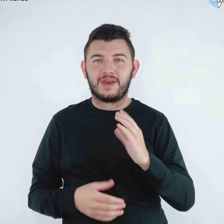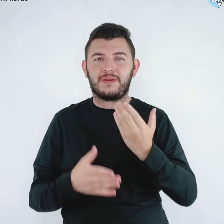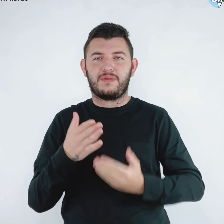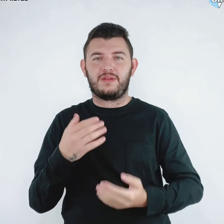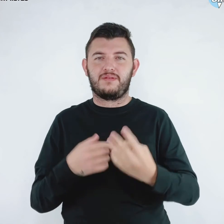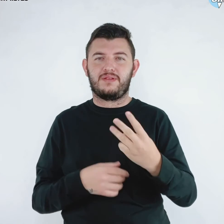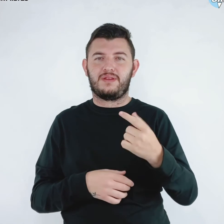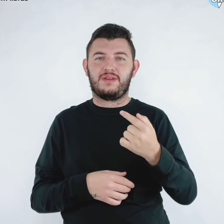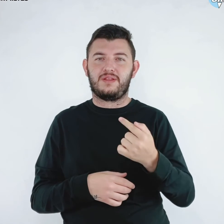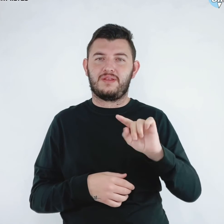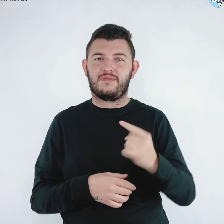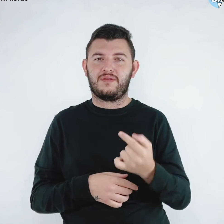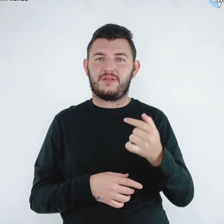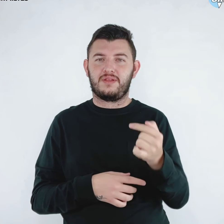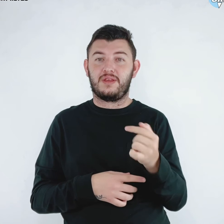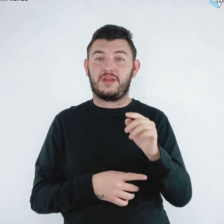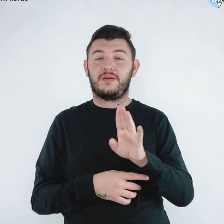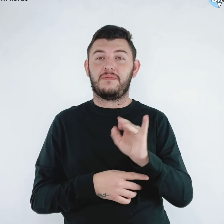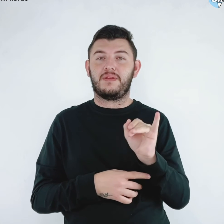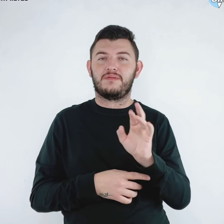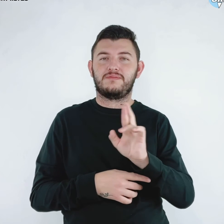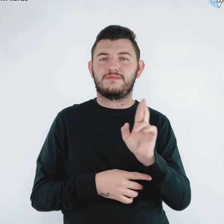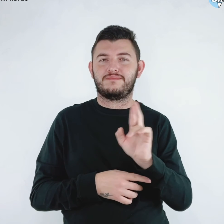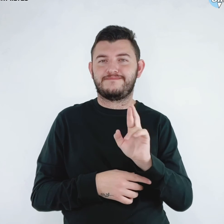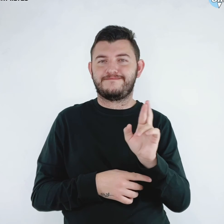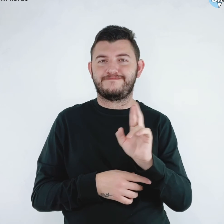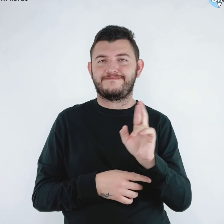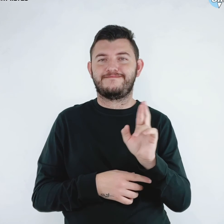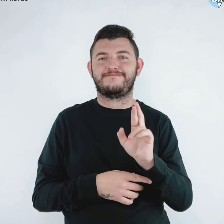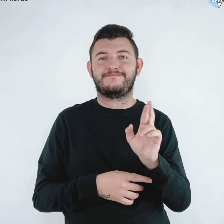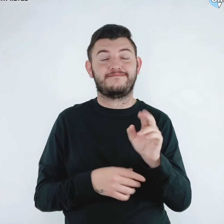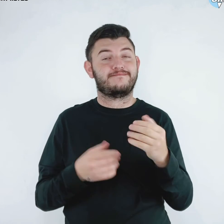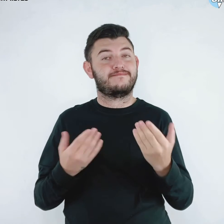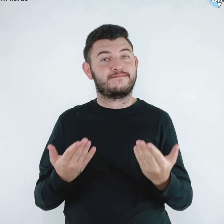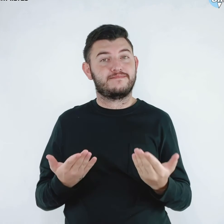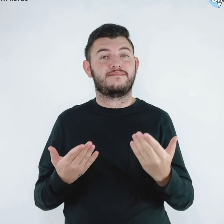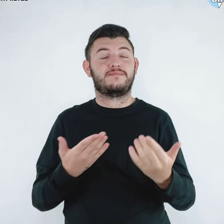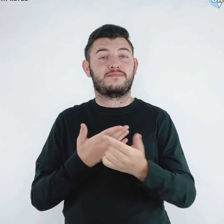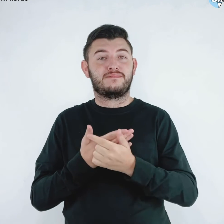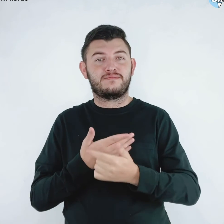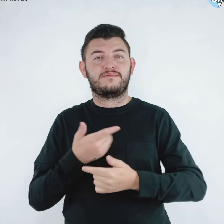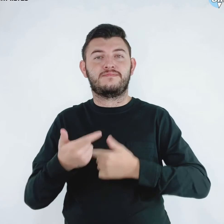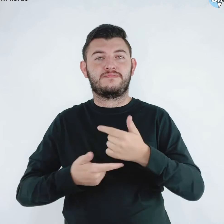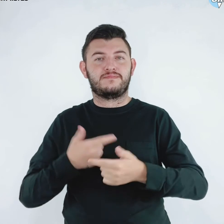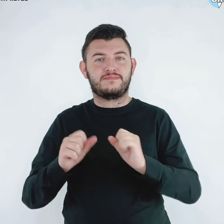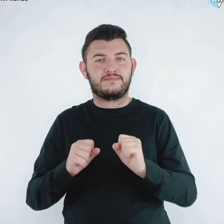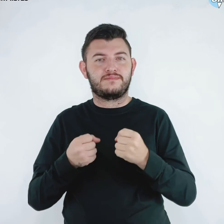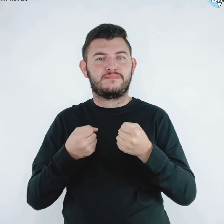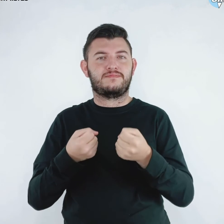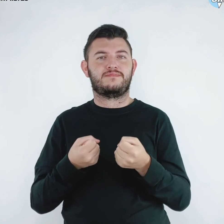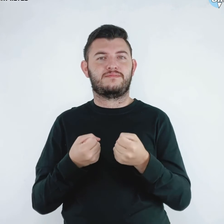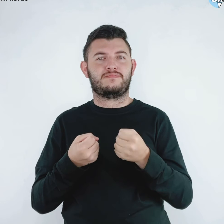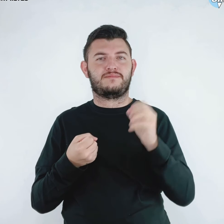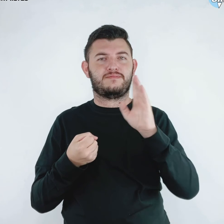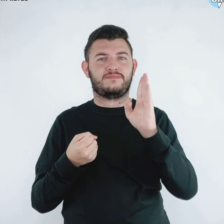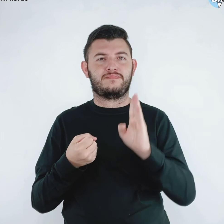37,7 bilhões em receitas. No mesmo período, a função Defesa Nacional teve